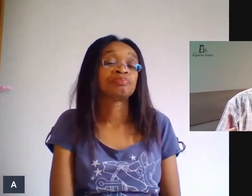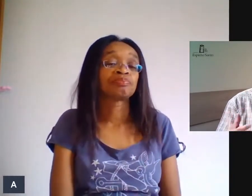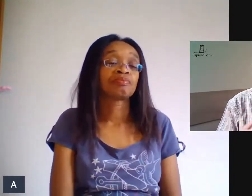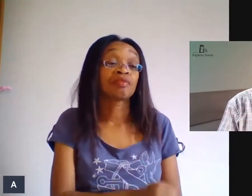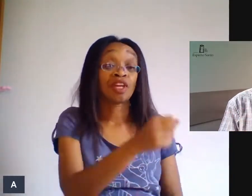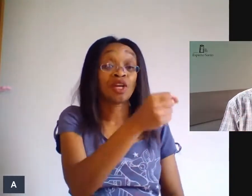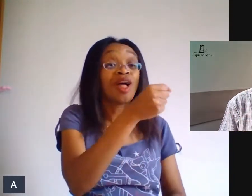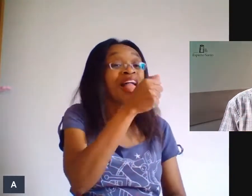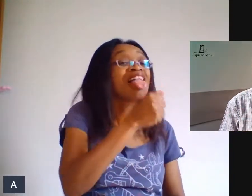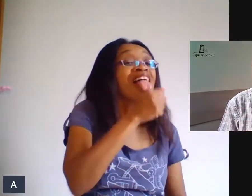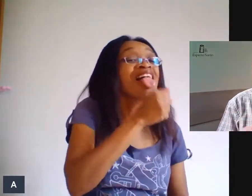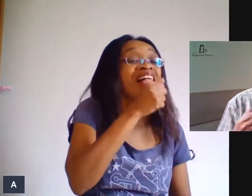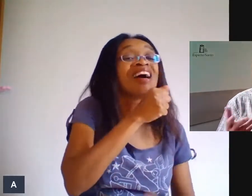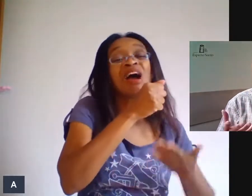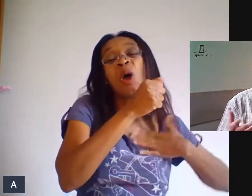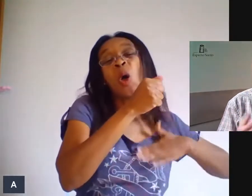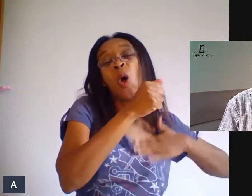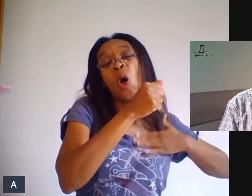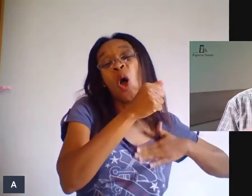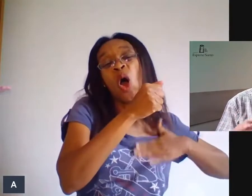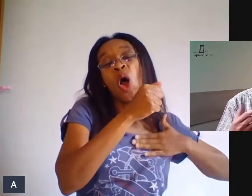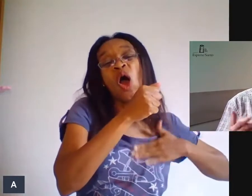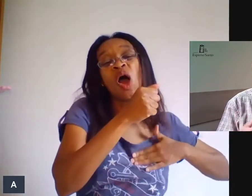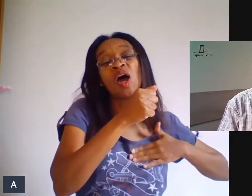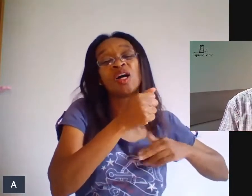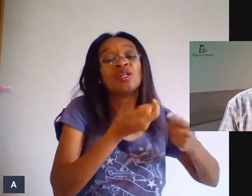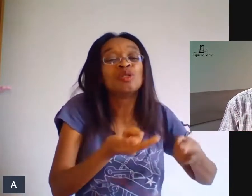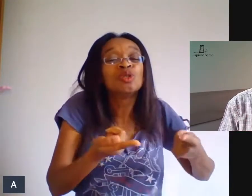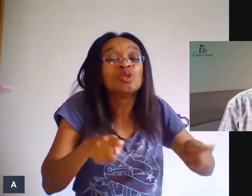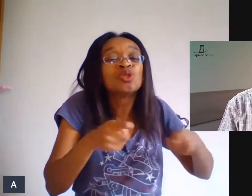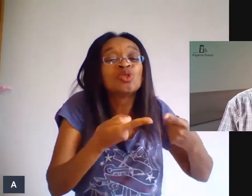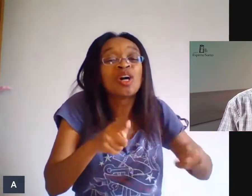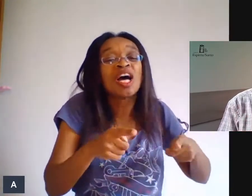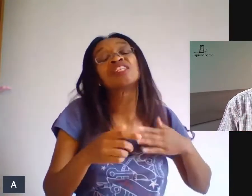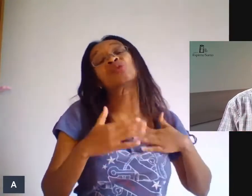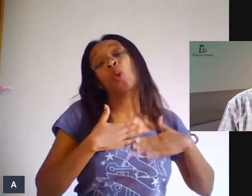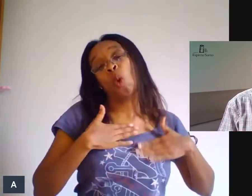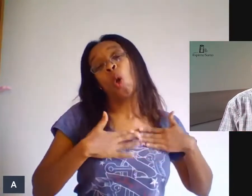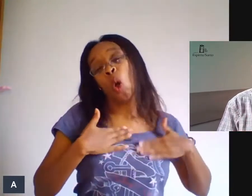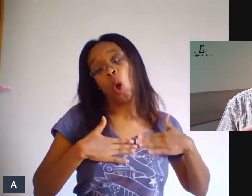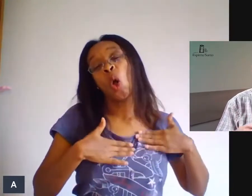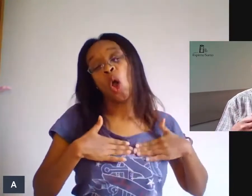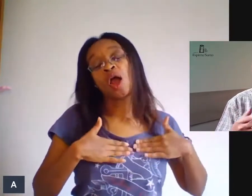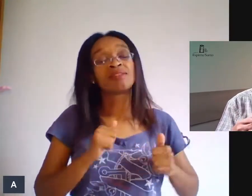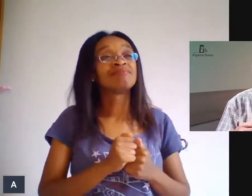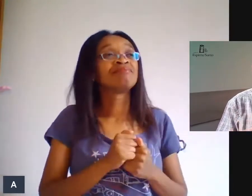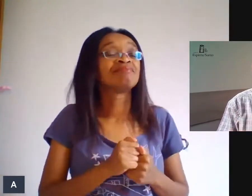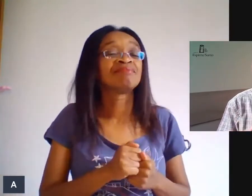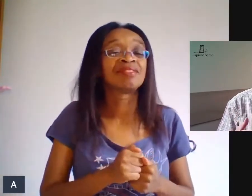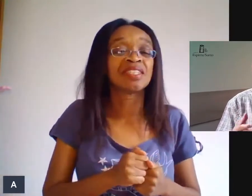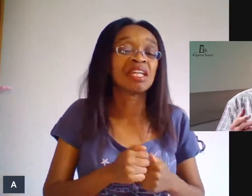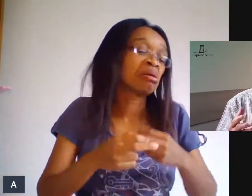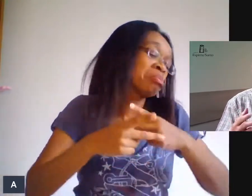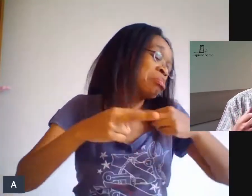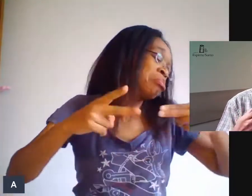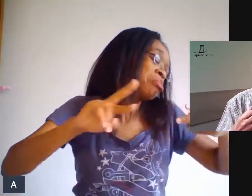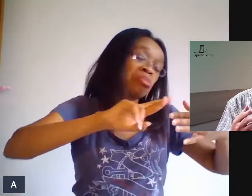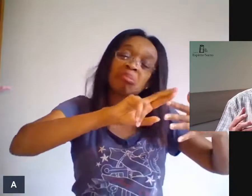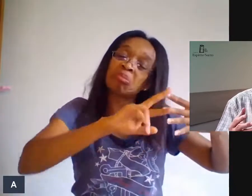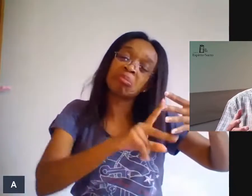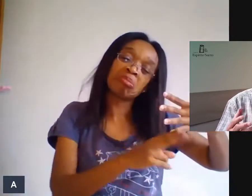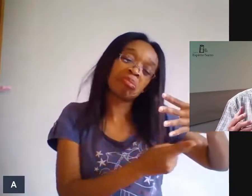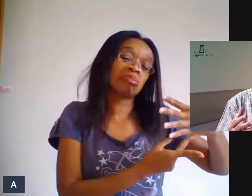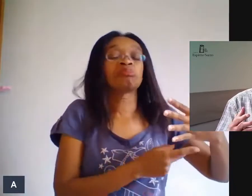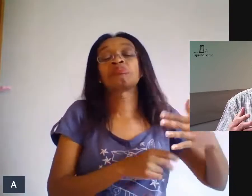gosto muito de sorvete, eu gosto muito de um churrasco, enfim, gosto de tantas e tantas coisas. Ou seja, tudo isso aí